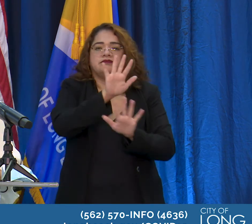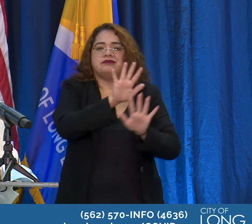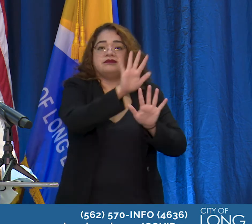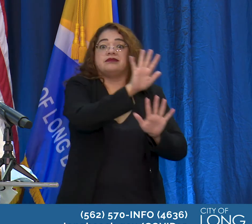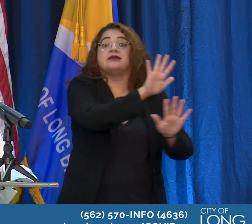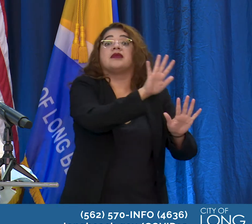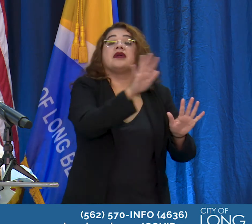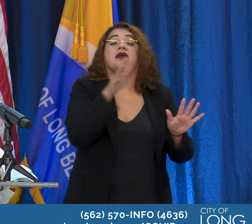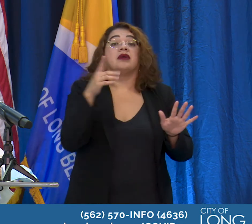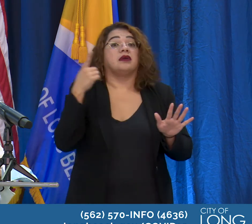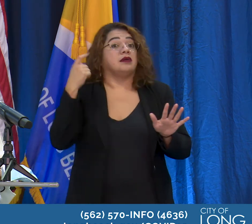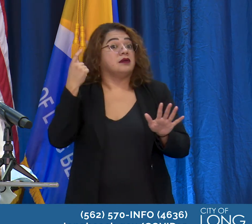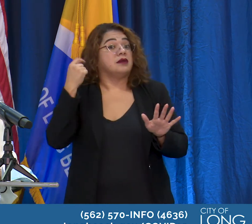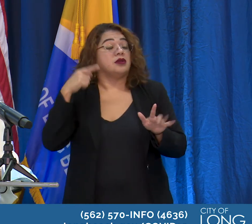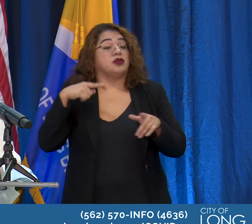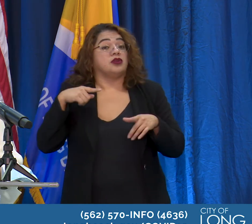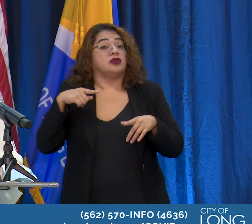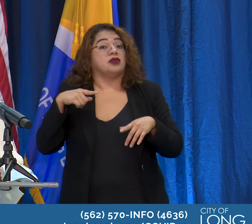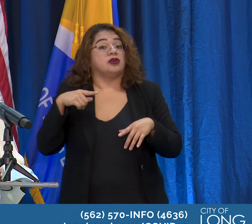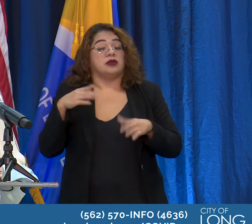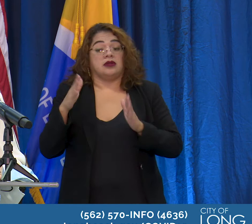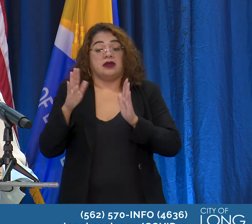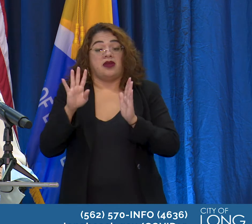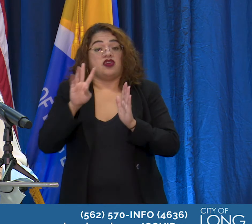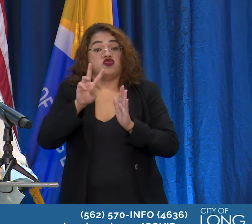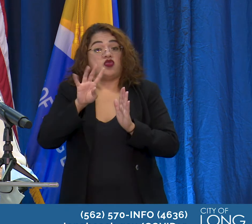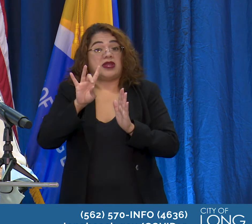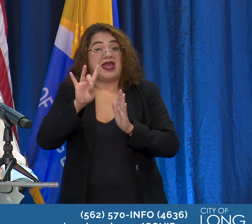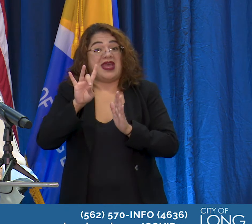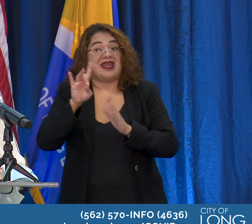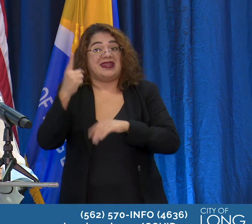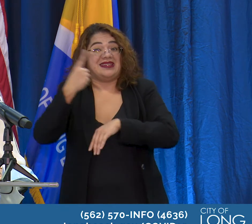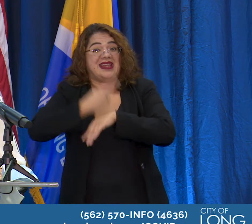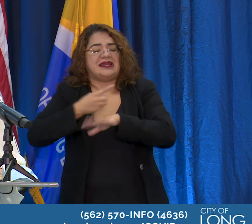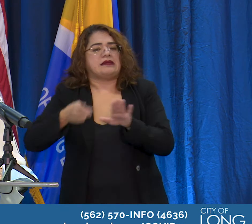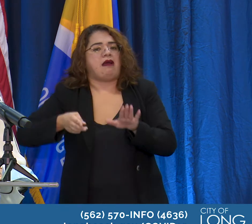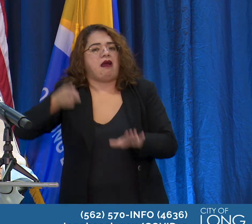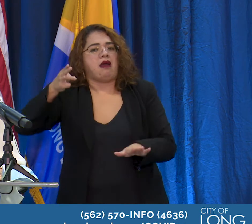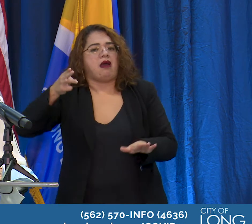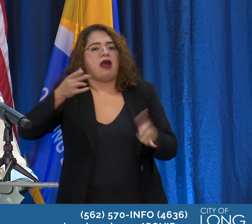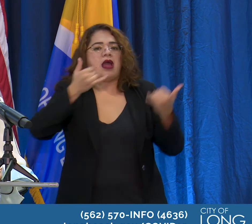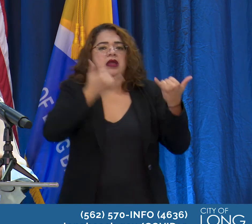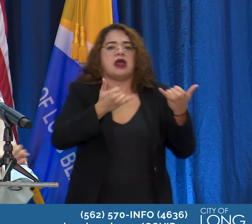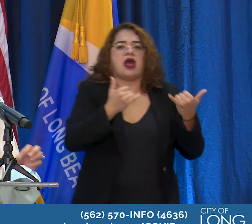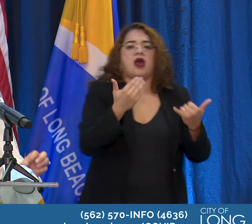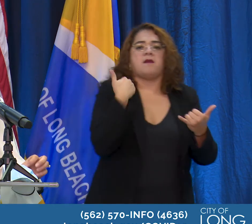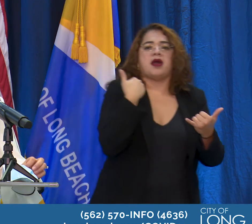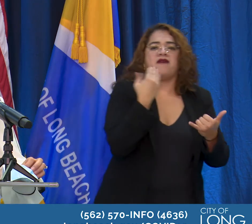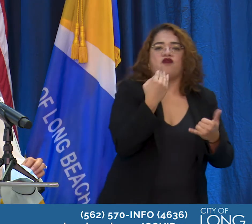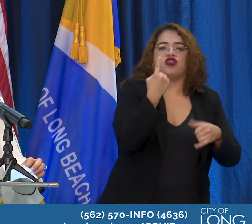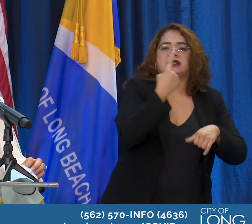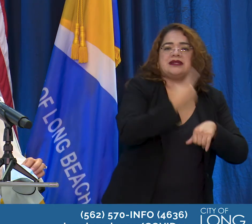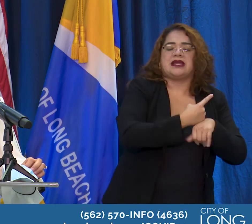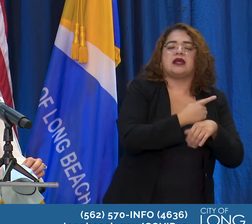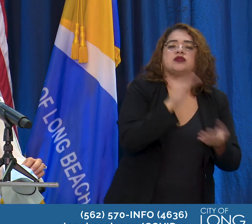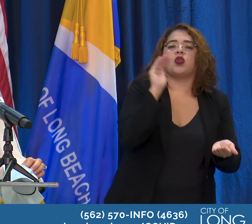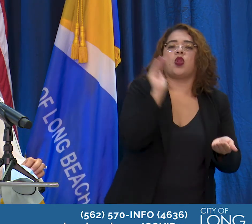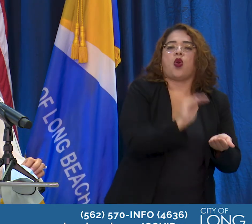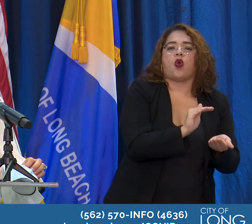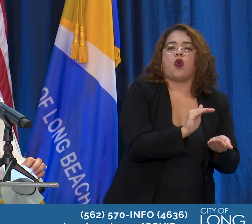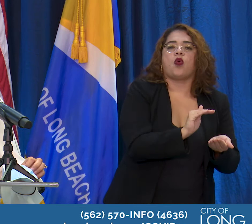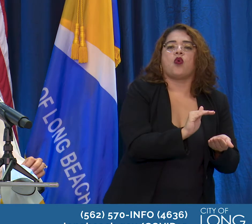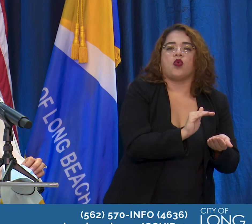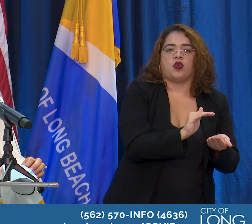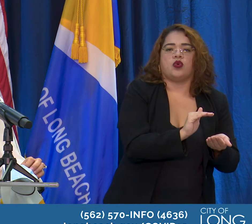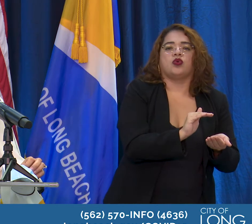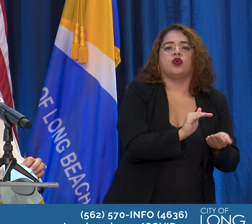nuestro promedio durante los últimos 28. Ahorita estamos avanzando en la dirección correcta, pero aún